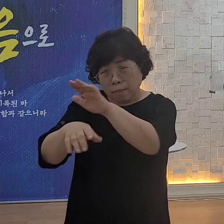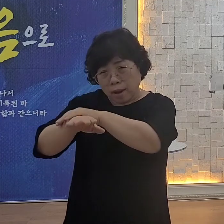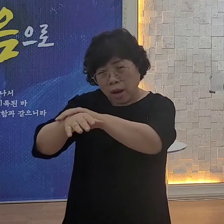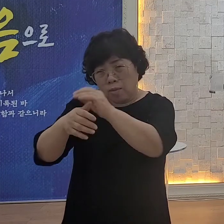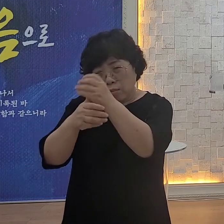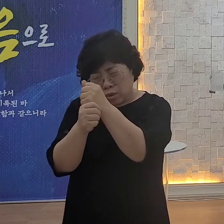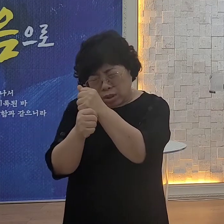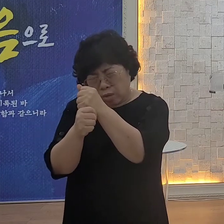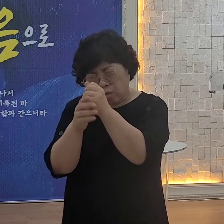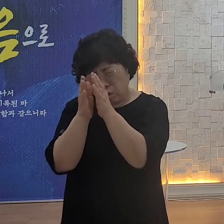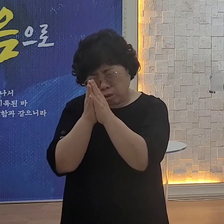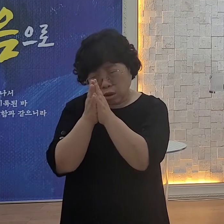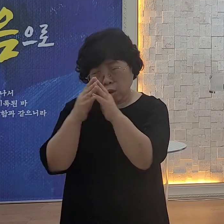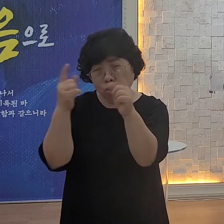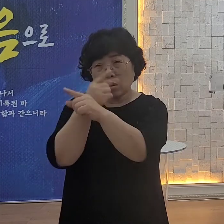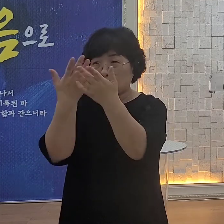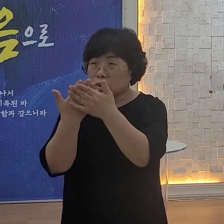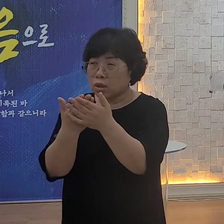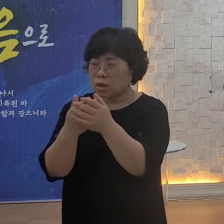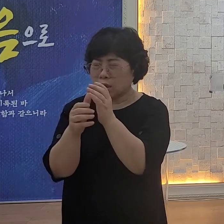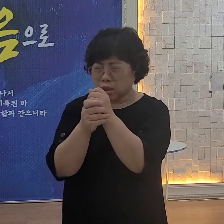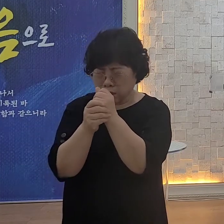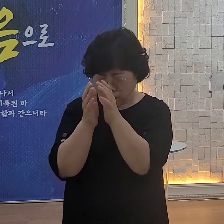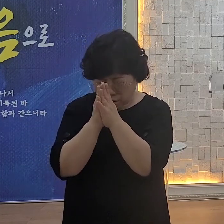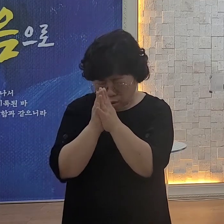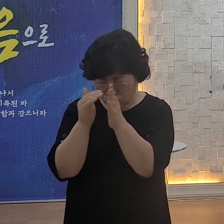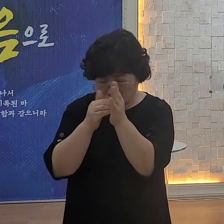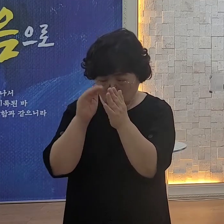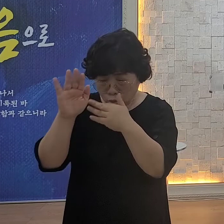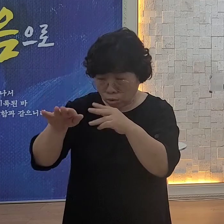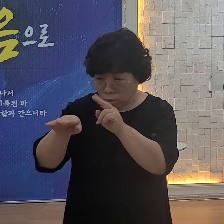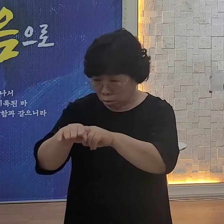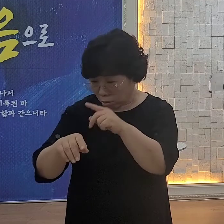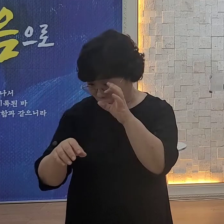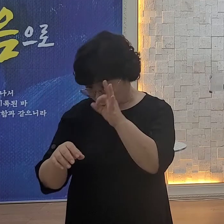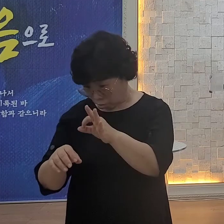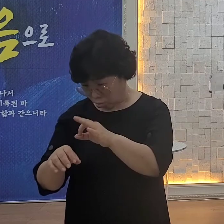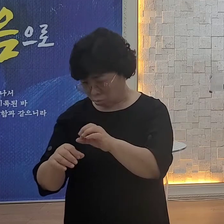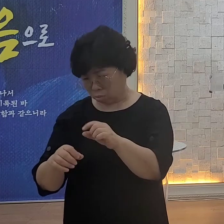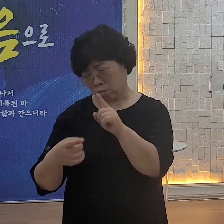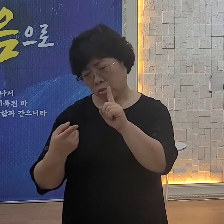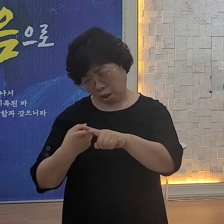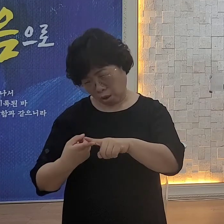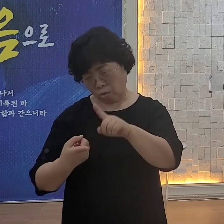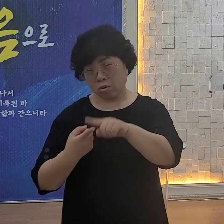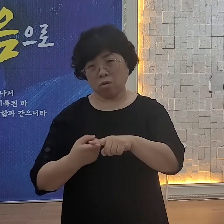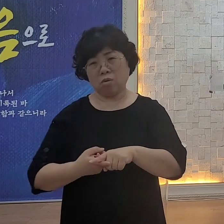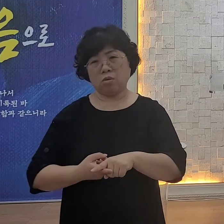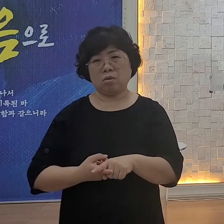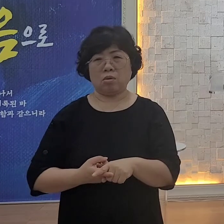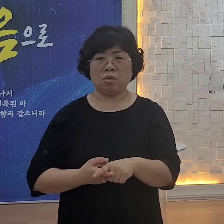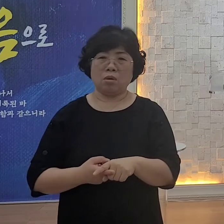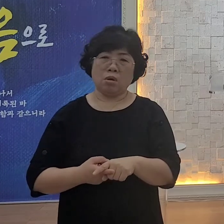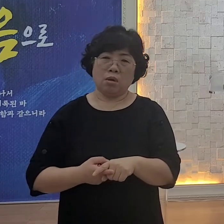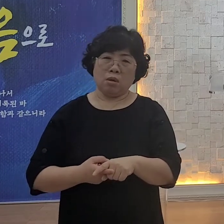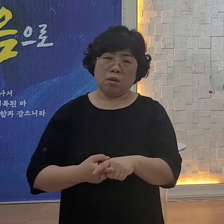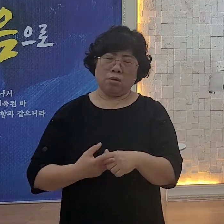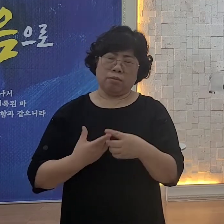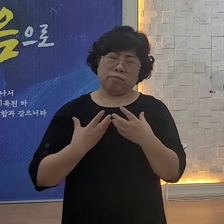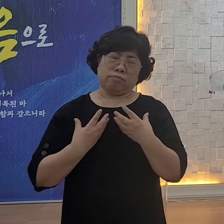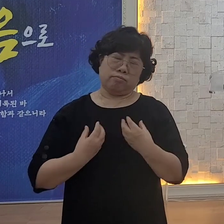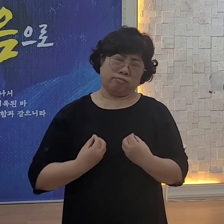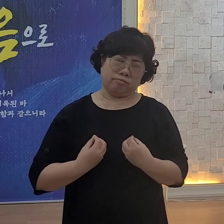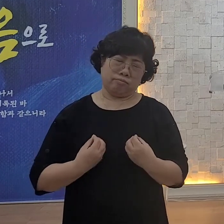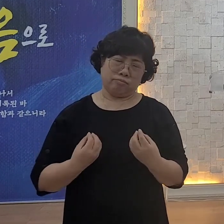때마다 딱 보면 나은 줄 알고 보면 그대로 해요. 여러분, 제 어릴 마음에 그 실망감을